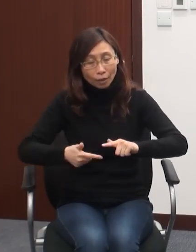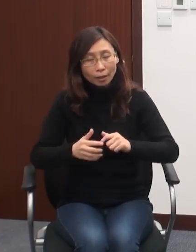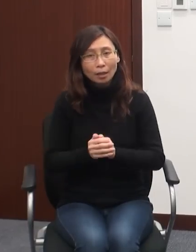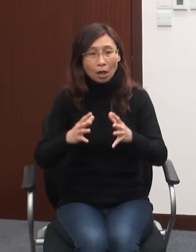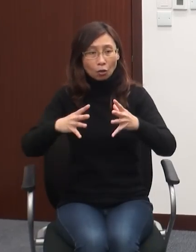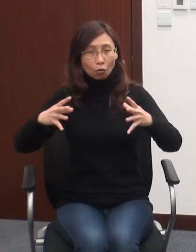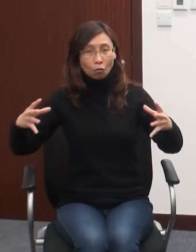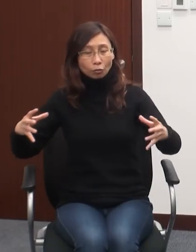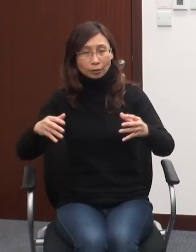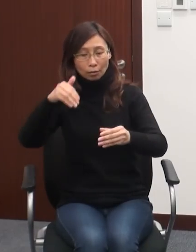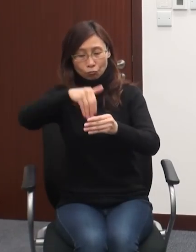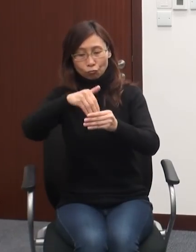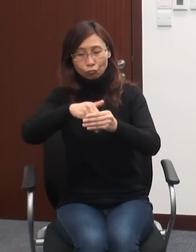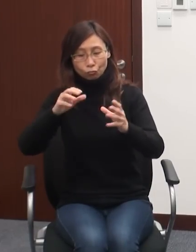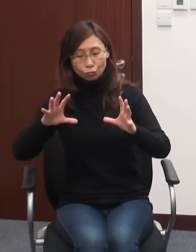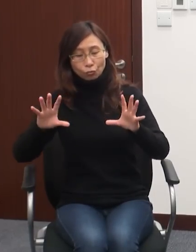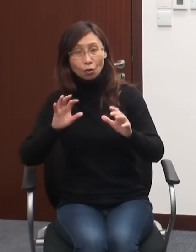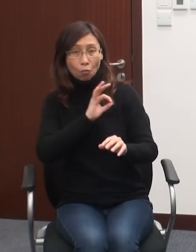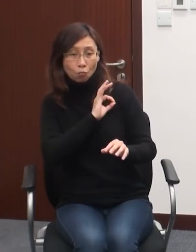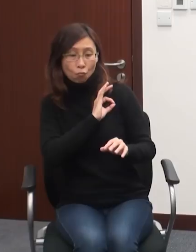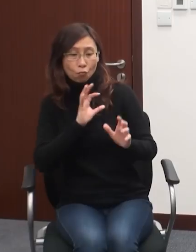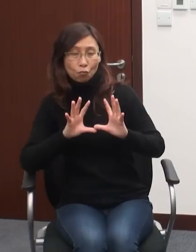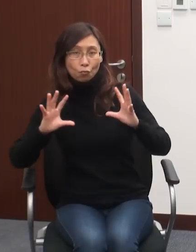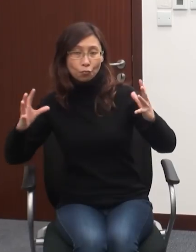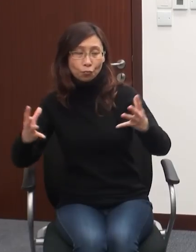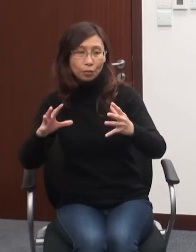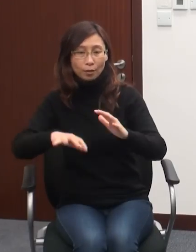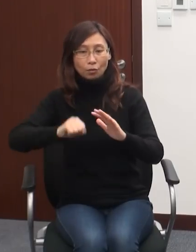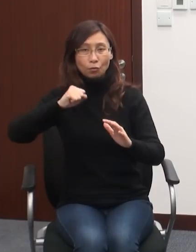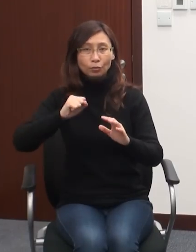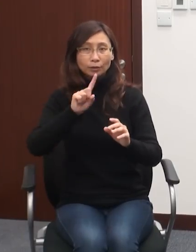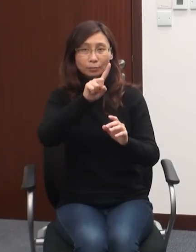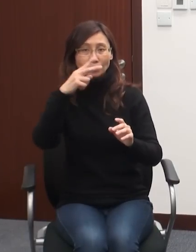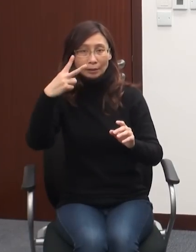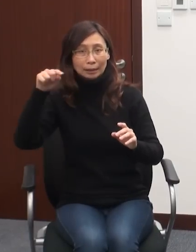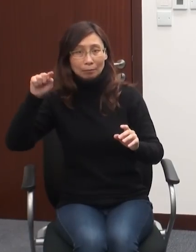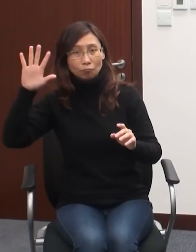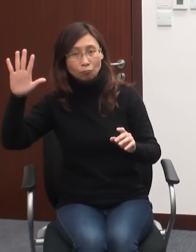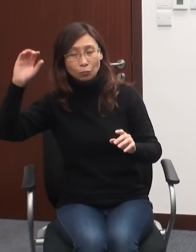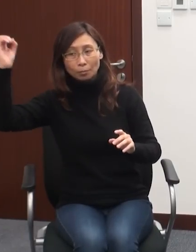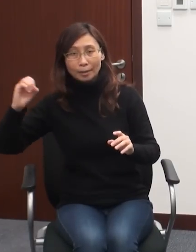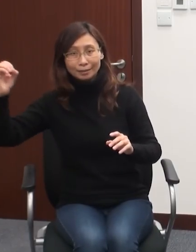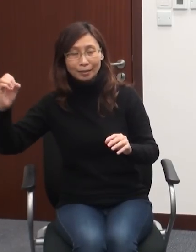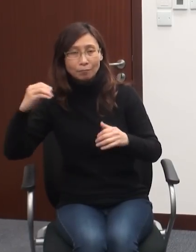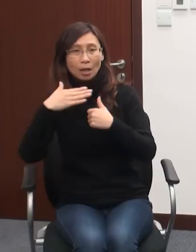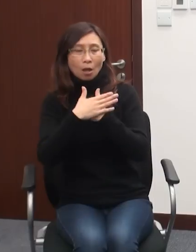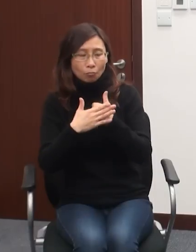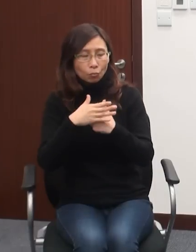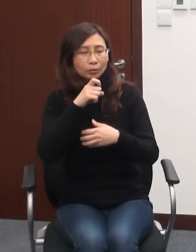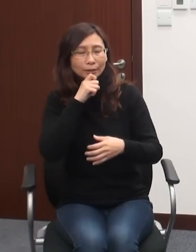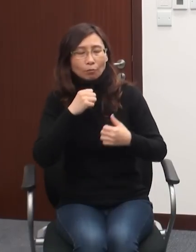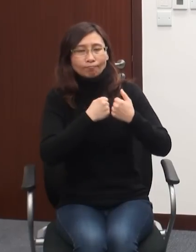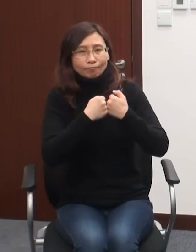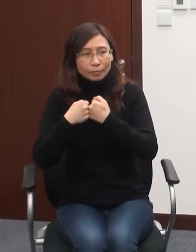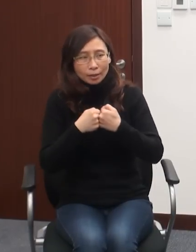擴大呢個選委會，跟住咧就喺選委會裏邊攞到12.5% 就已經可以選啦，即係保證有競爭性就係啲嘢啦。 唔係